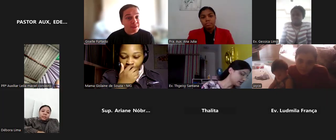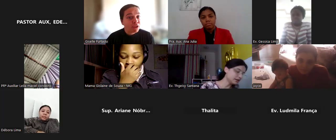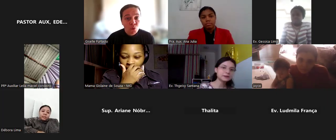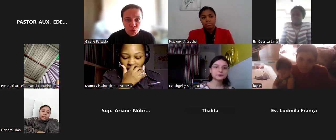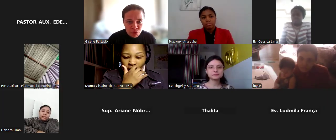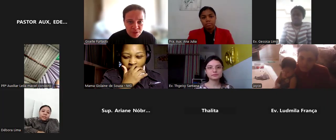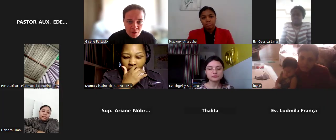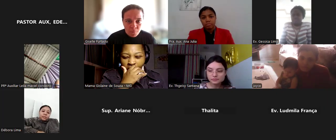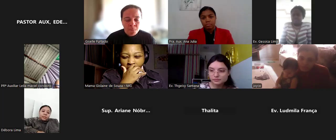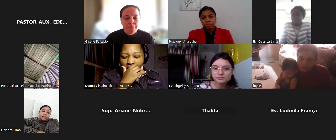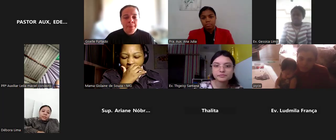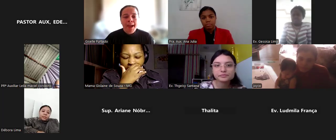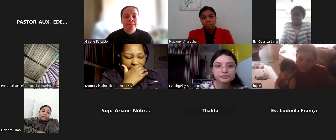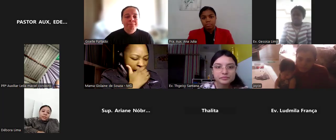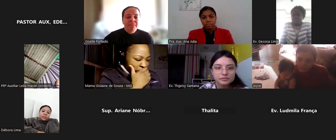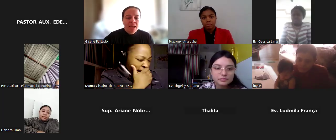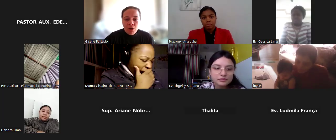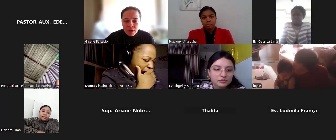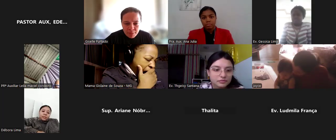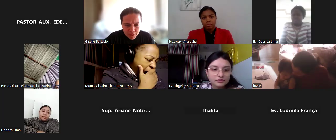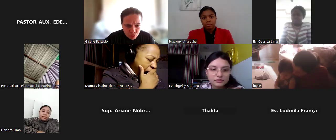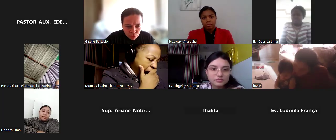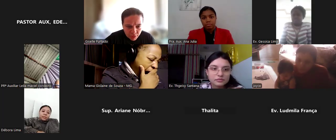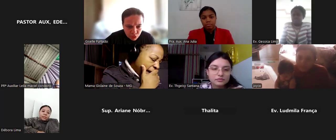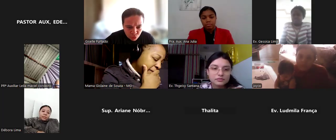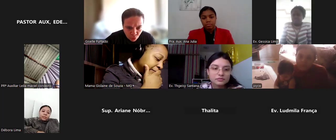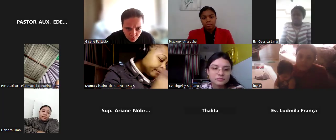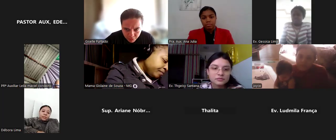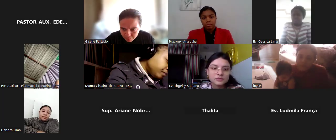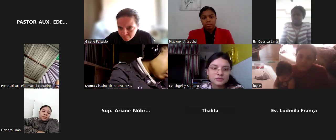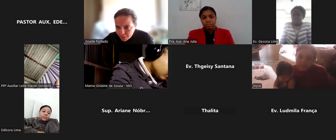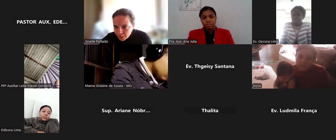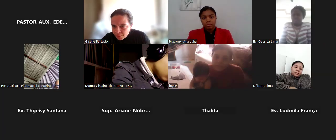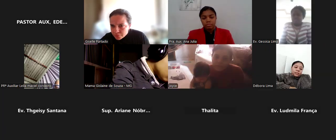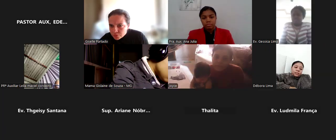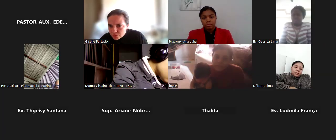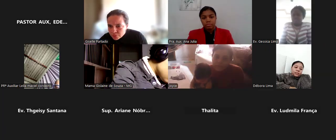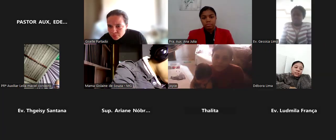batizada com outro sinal, tá? E alguém me perguntou aqui do nome. Espera lá.